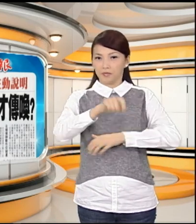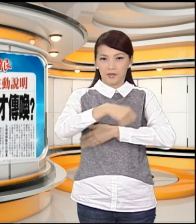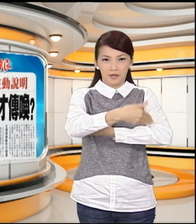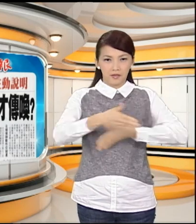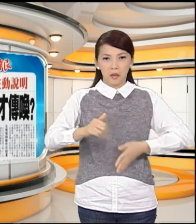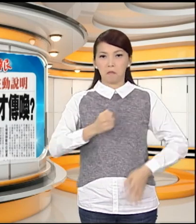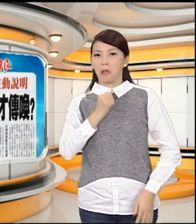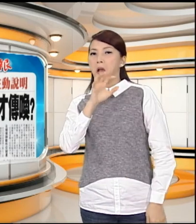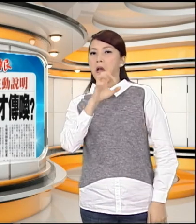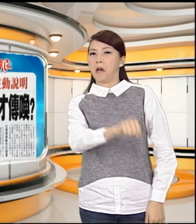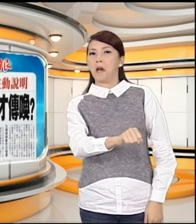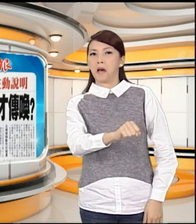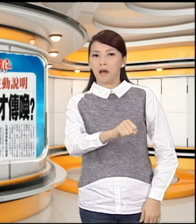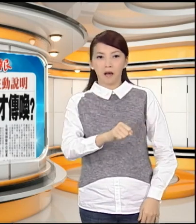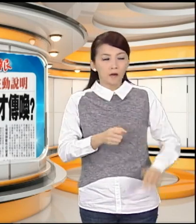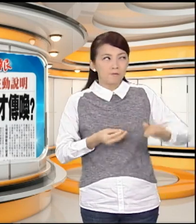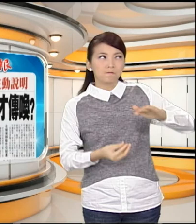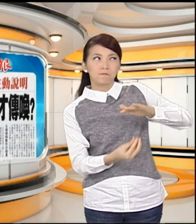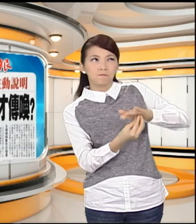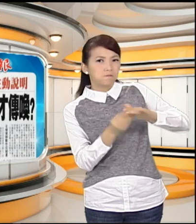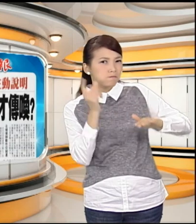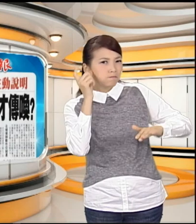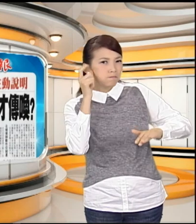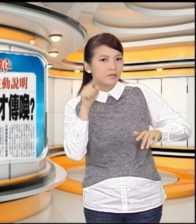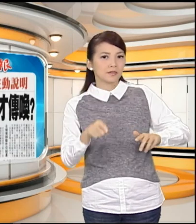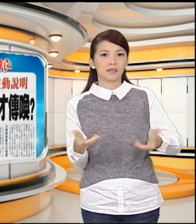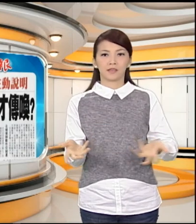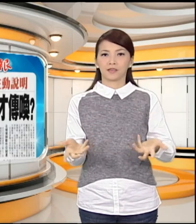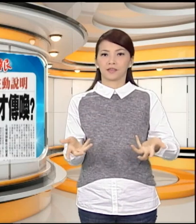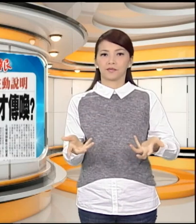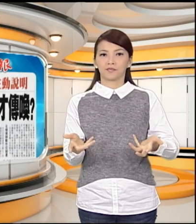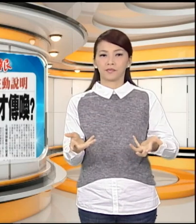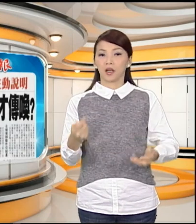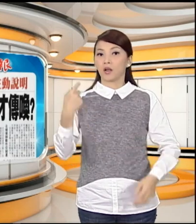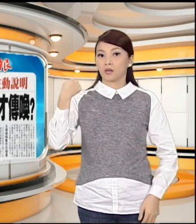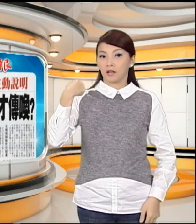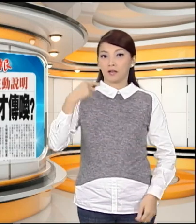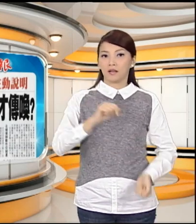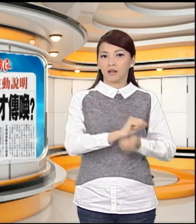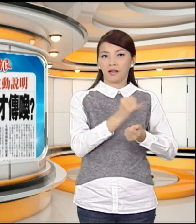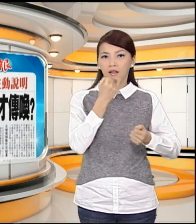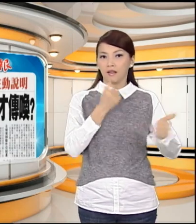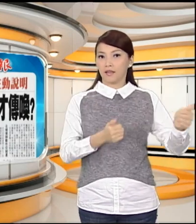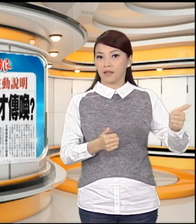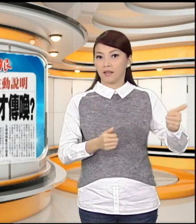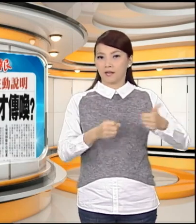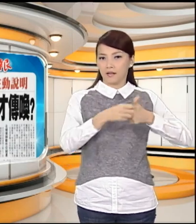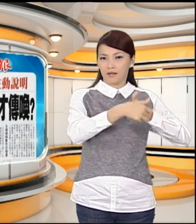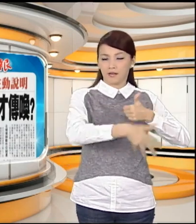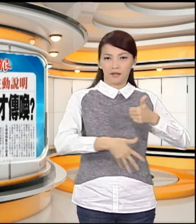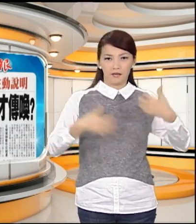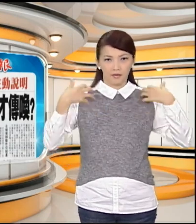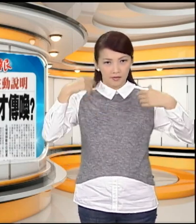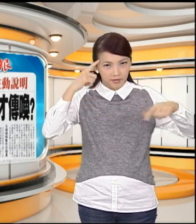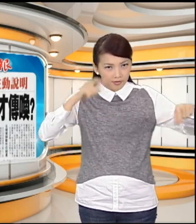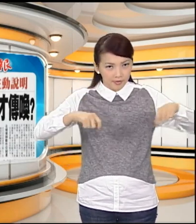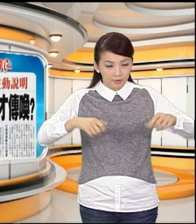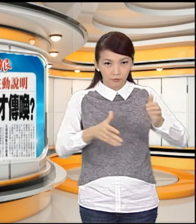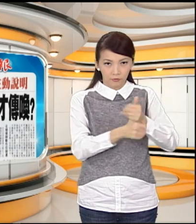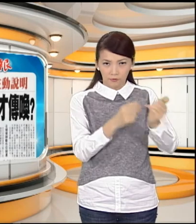哲办公室窃听案。昨天柯阵营政策总监张景森他表示愿意主